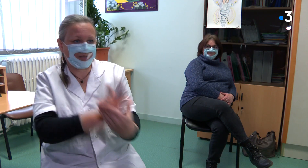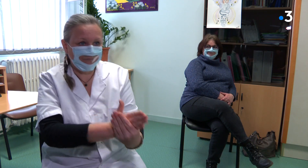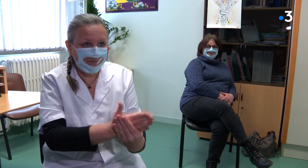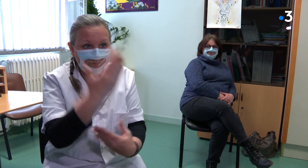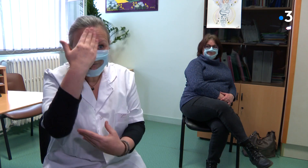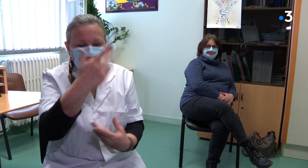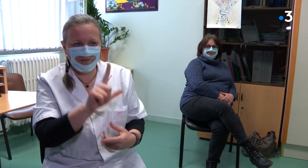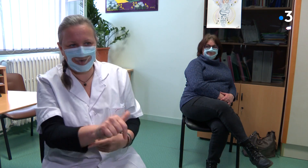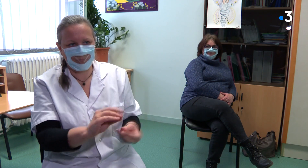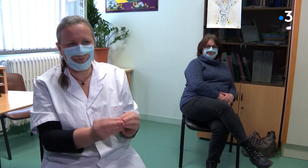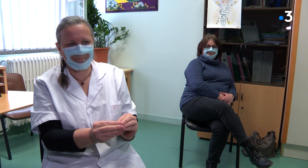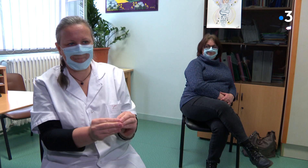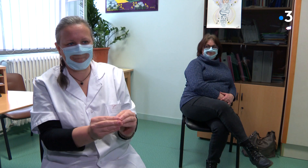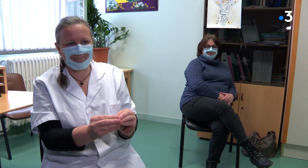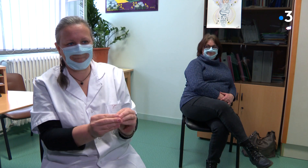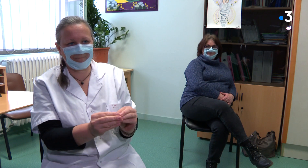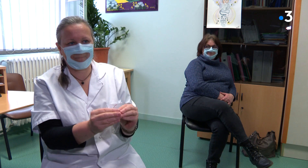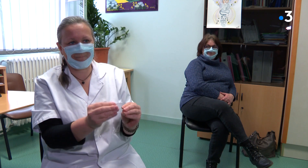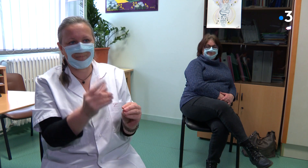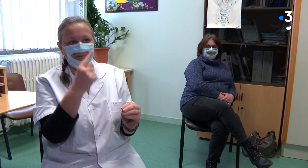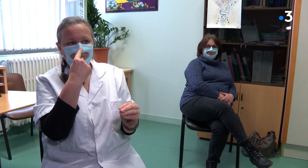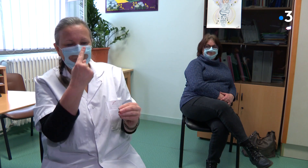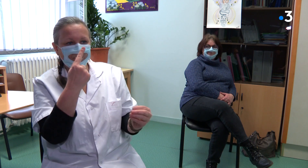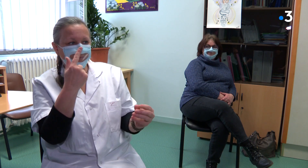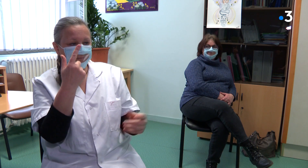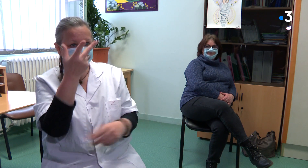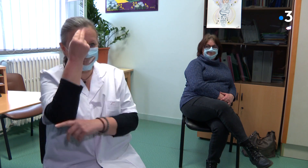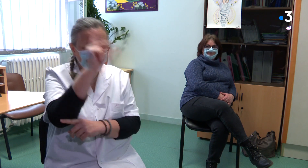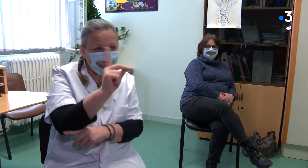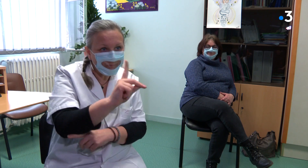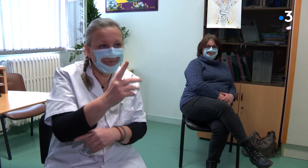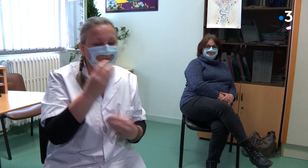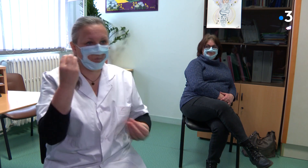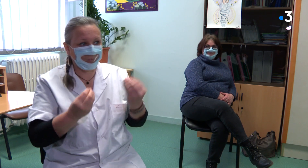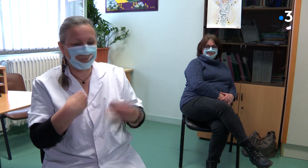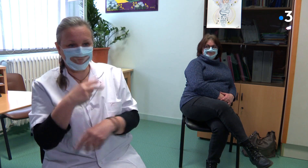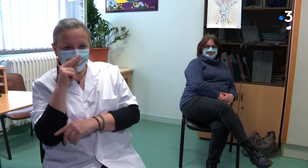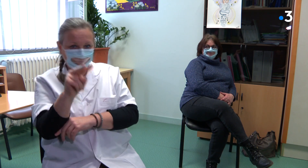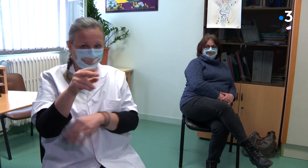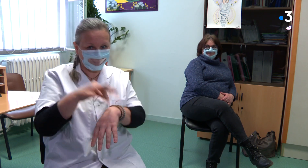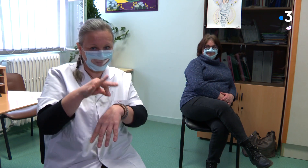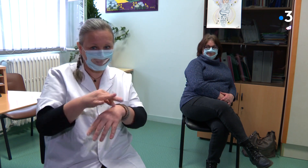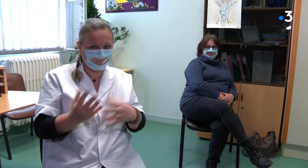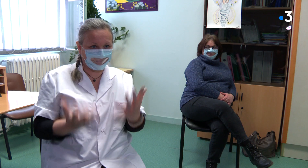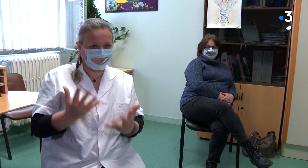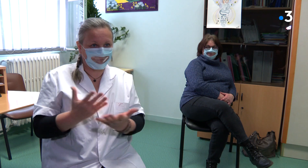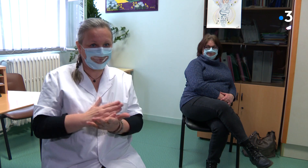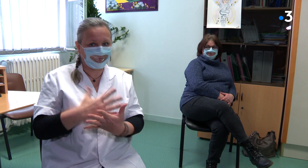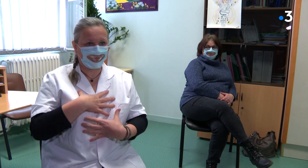si jamais un souci venait à apparaître dans la compréhension, si jamais un patient se retrouve anxieux, angoissé, n'est pas sûr